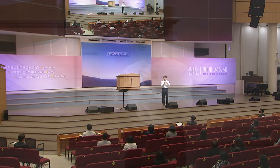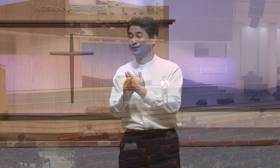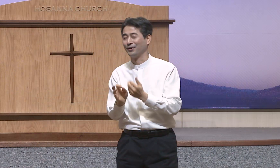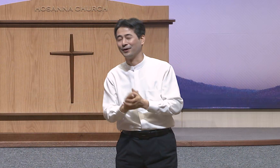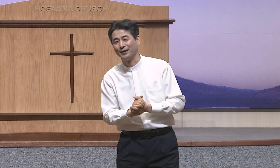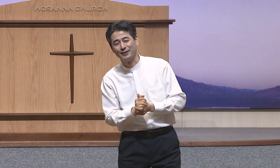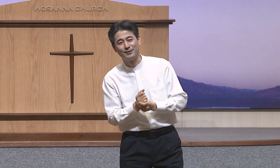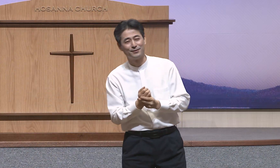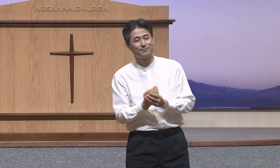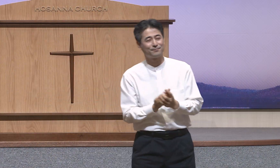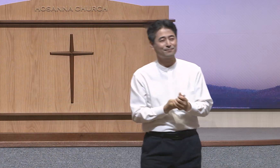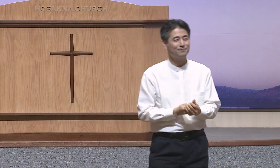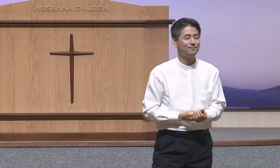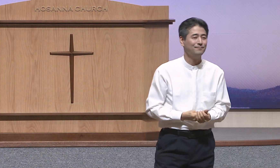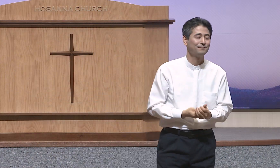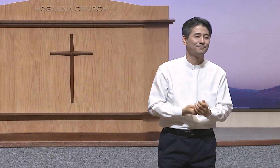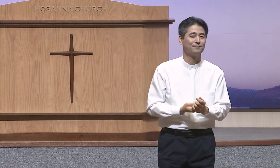제가 예수님을 처음 영접한 것은